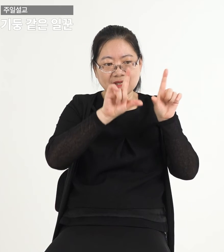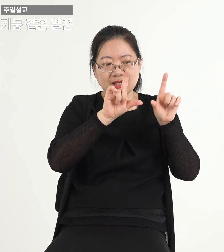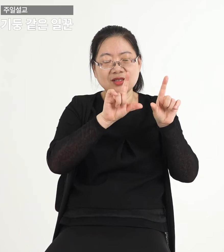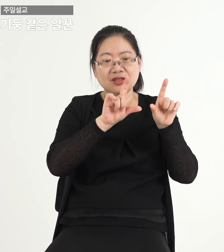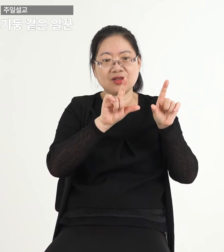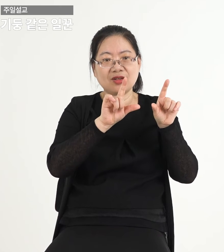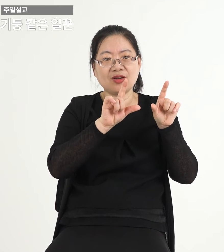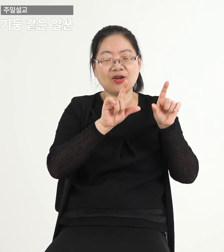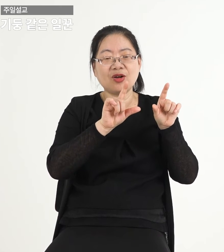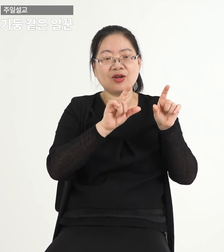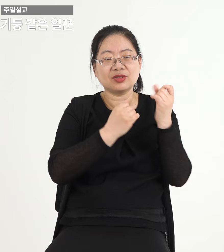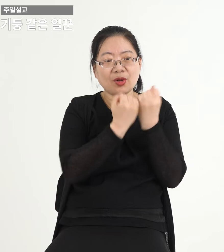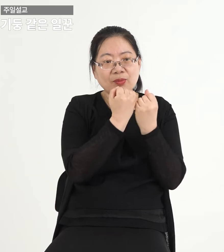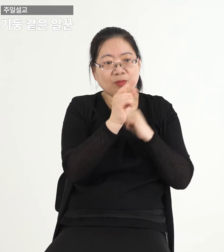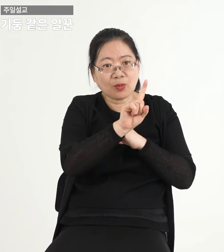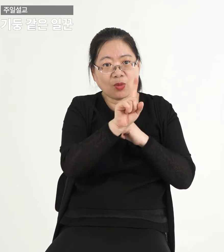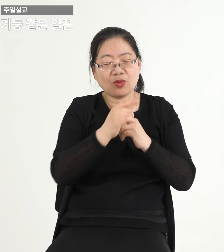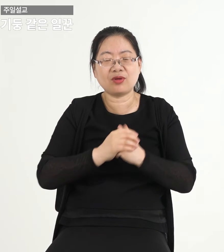9절을 보세요.